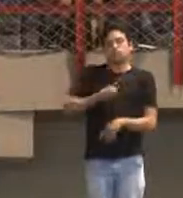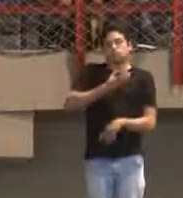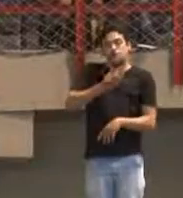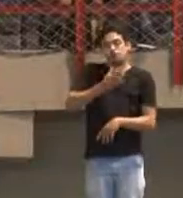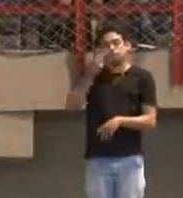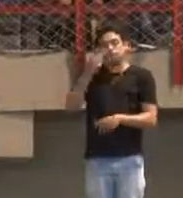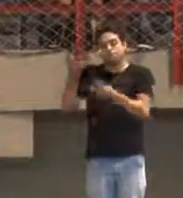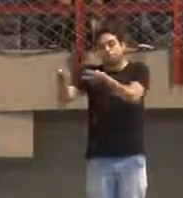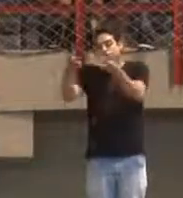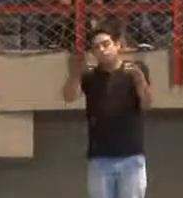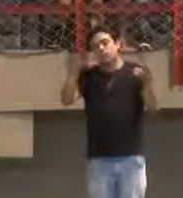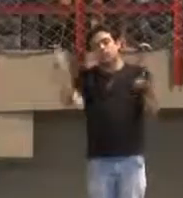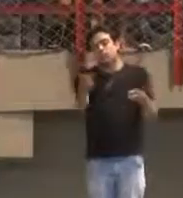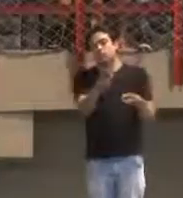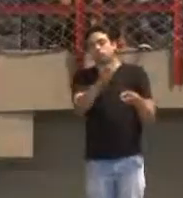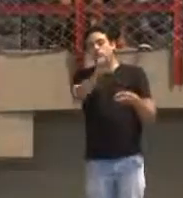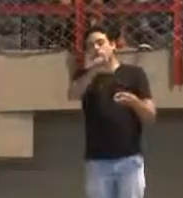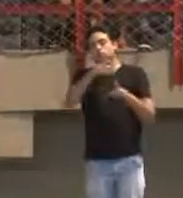a realidade.